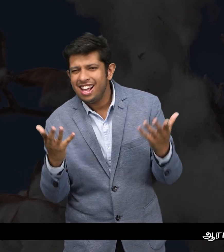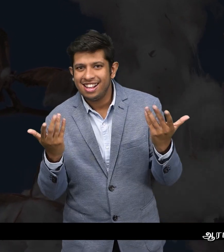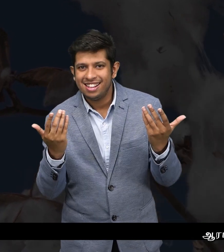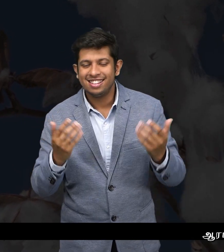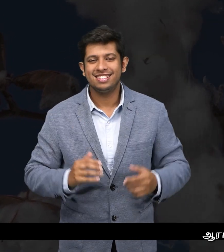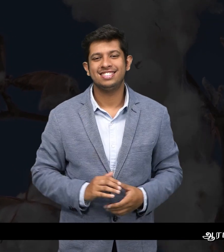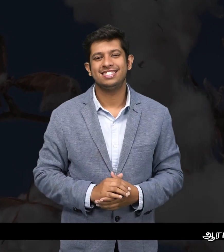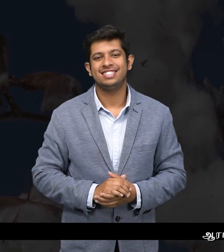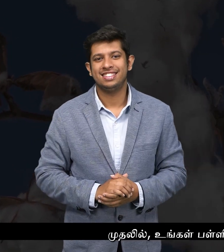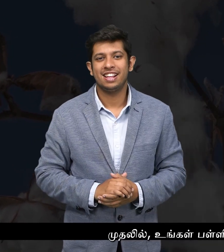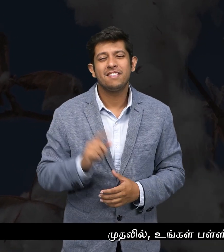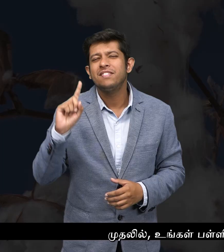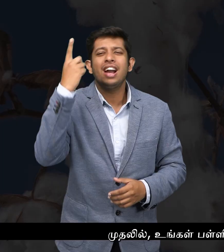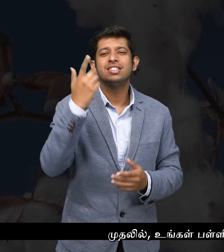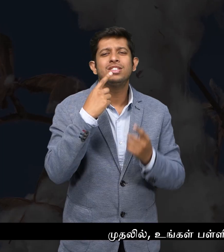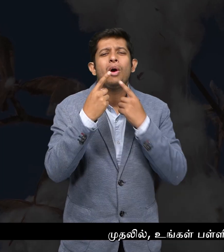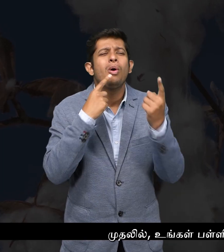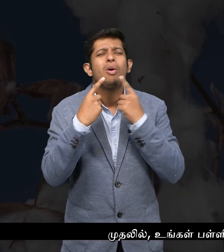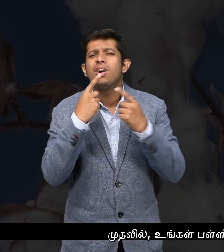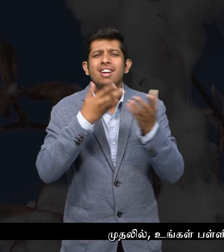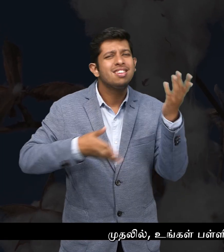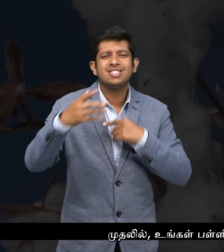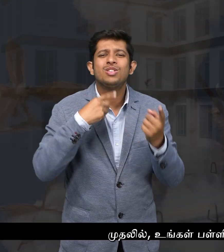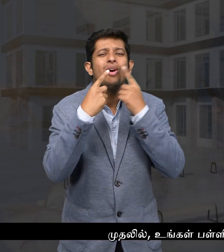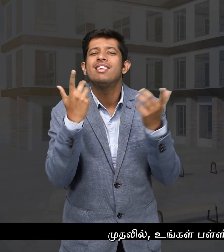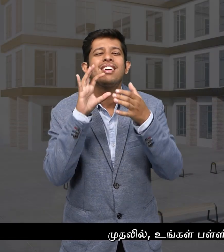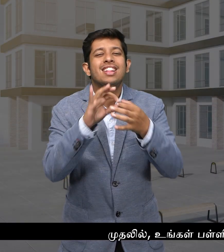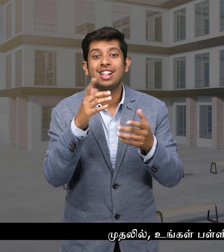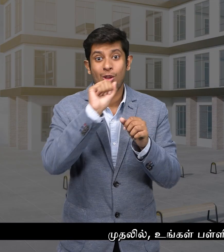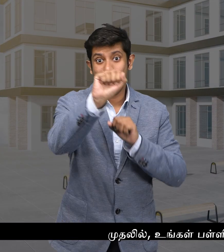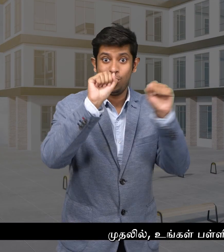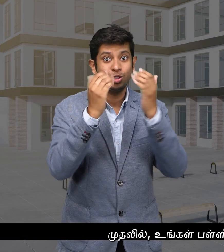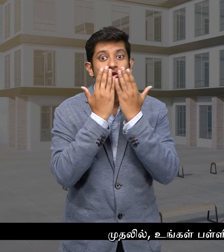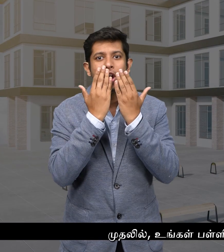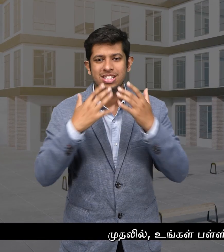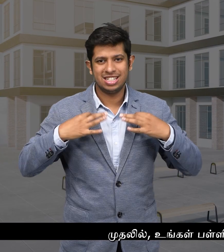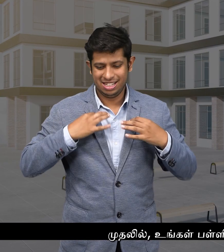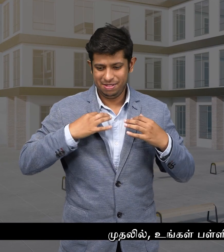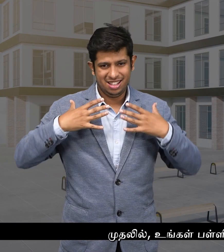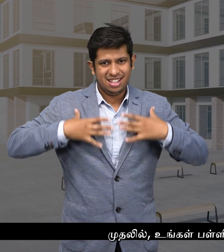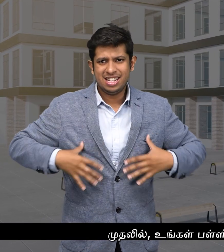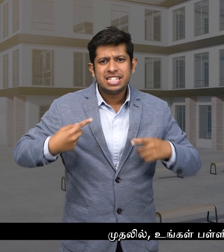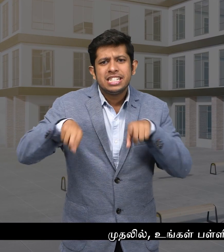ஆரம்பிக்கலாம். முதலில் உங்கள் பள்ளி சீருடையை பற்றி பேசலாம்.